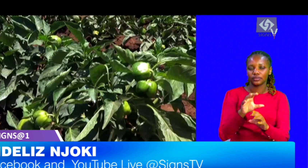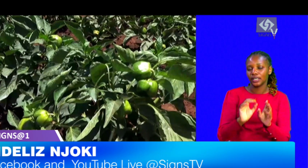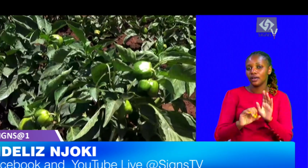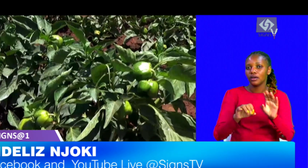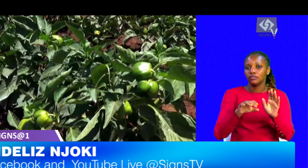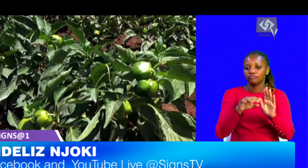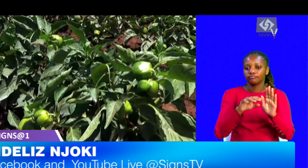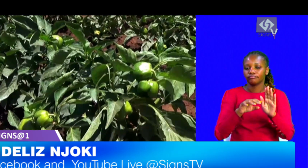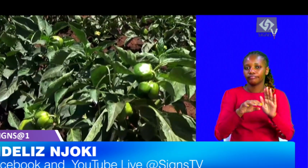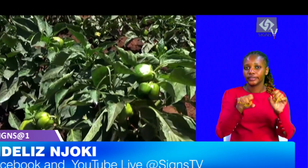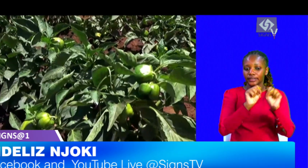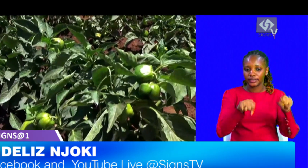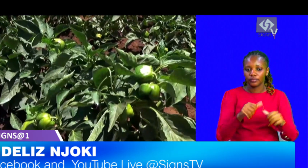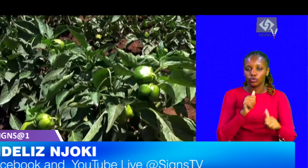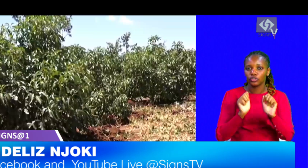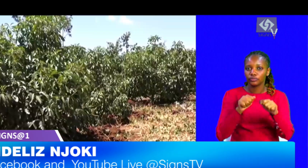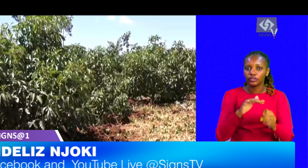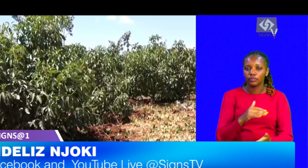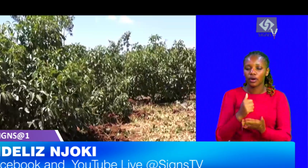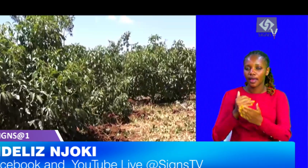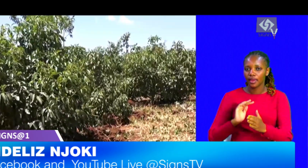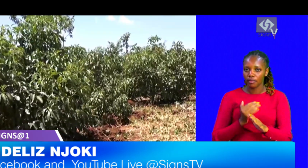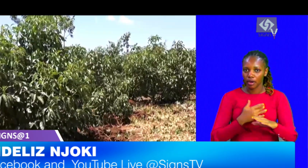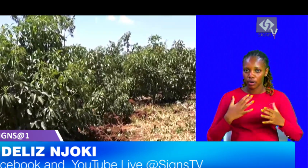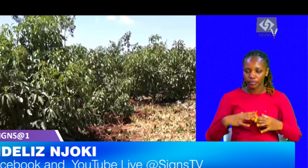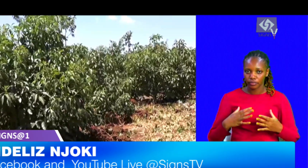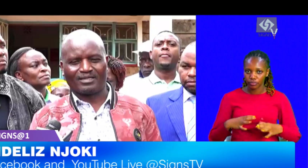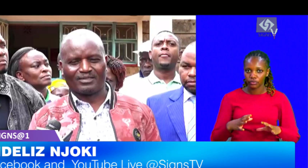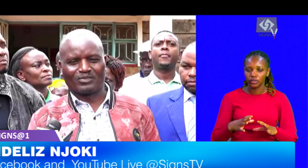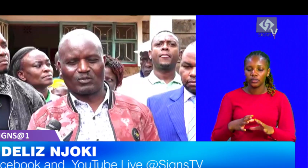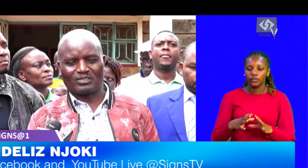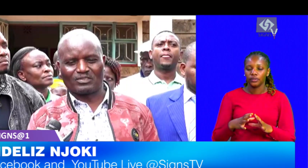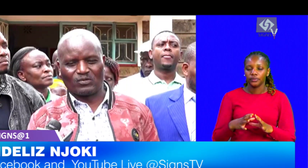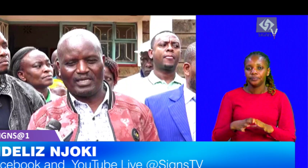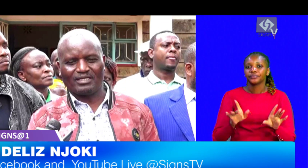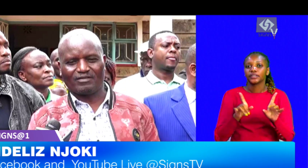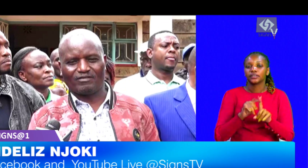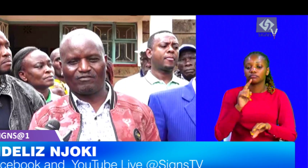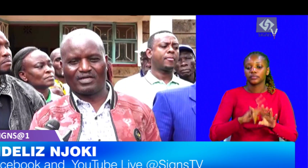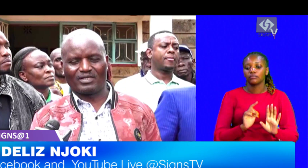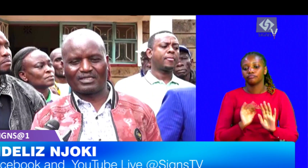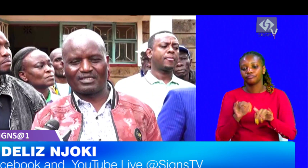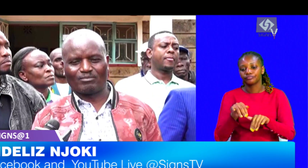itaweza kusaidia watu wetu kufanya kunyunyiza. Tumekuja tuone vile hao wanatekeleza hii